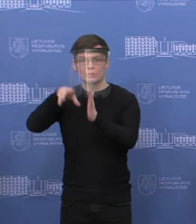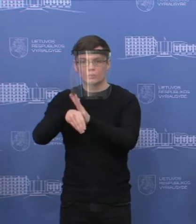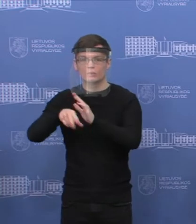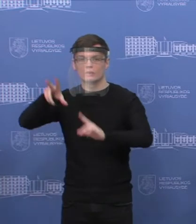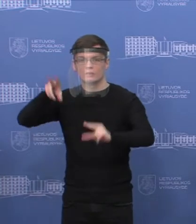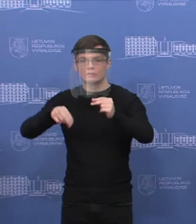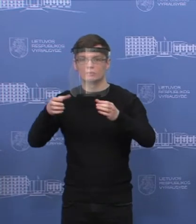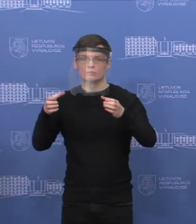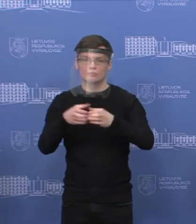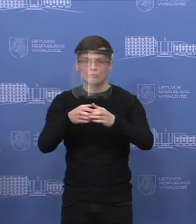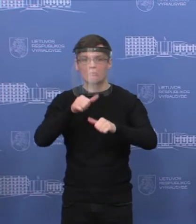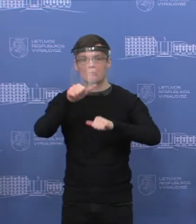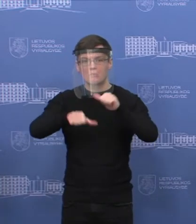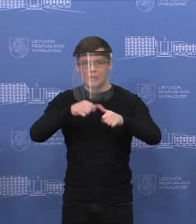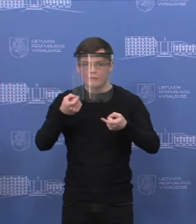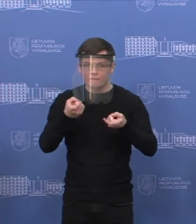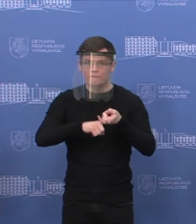grupiai dėl amžiaus arba dėl to, kad